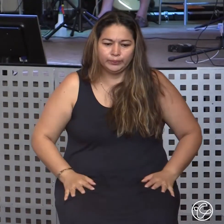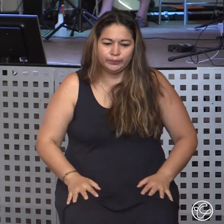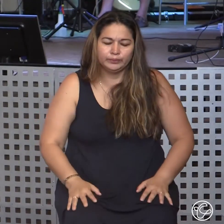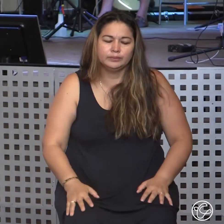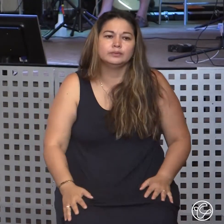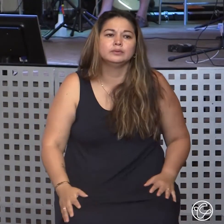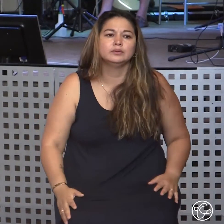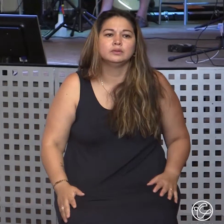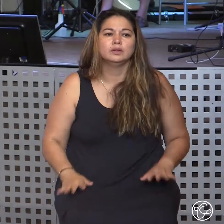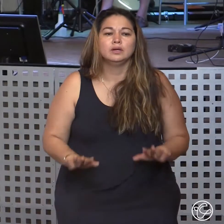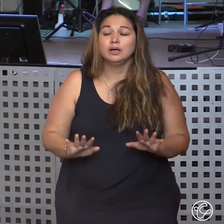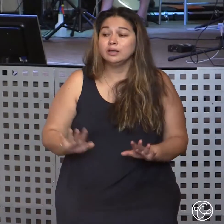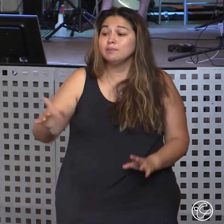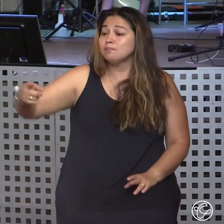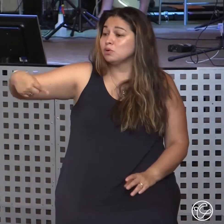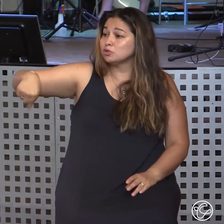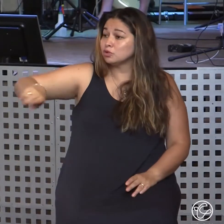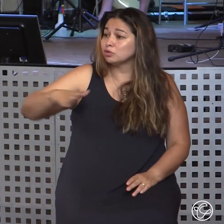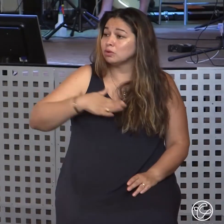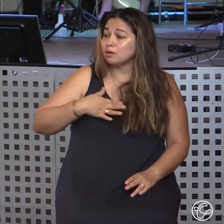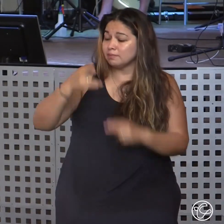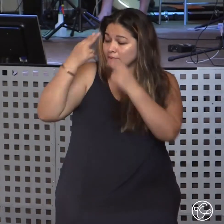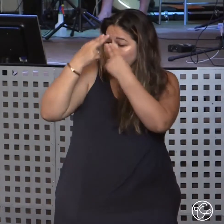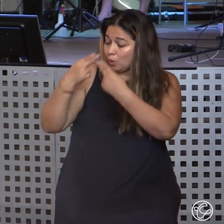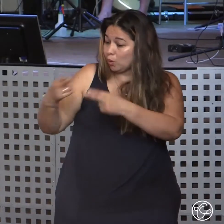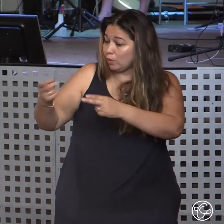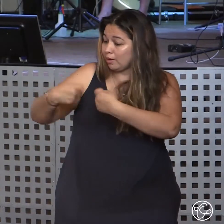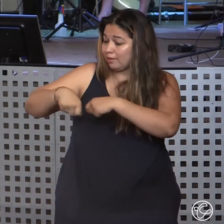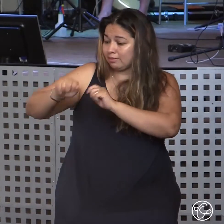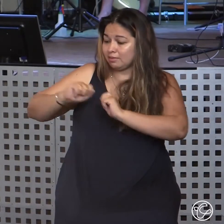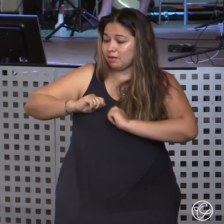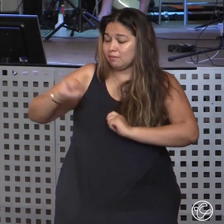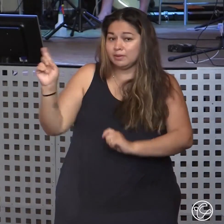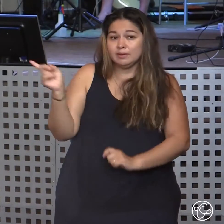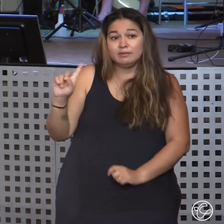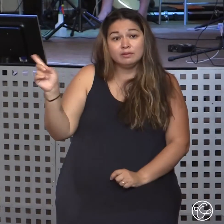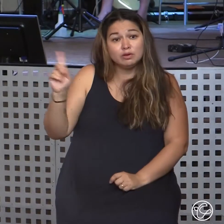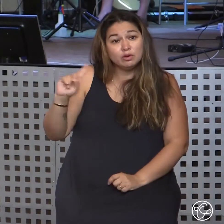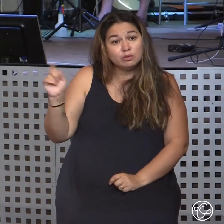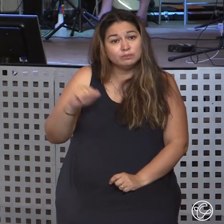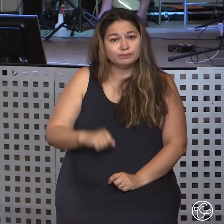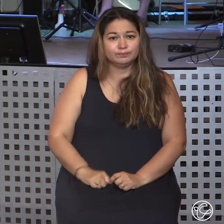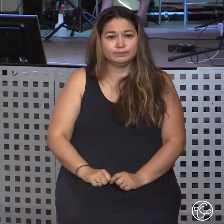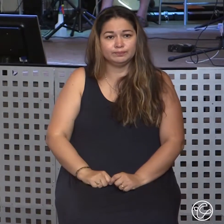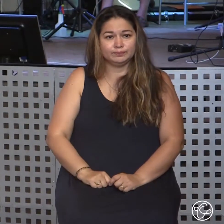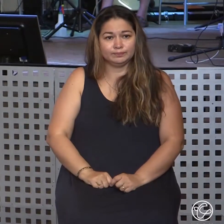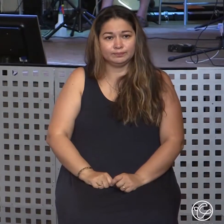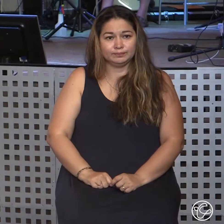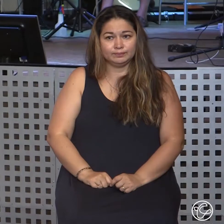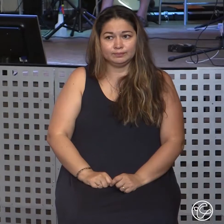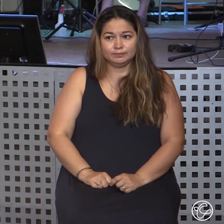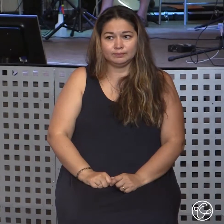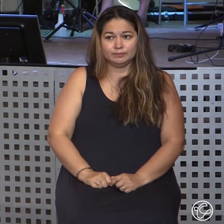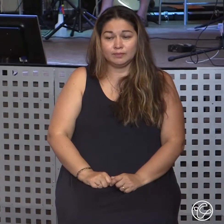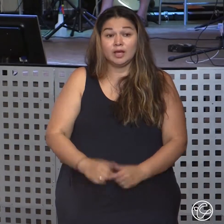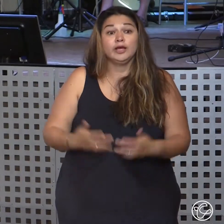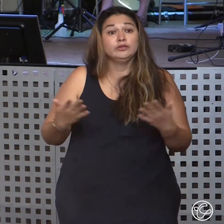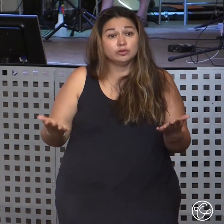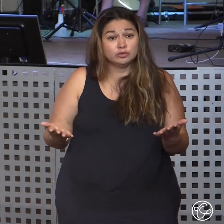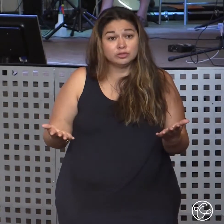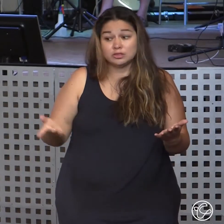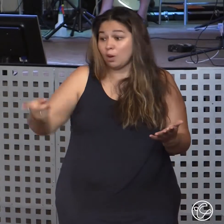vosotros me deshonráis. En otras palabras, le está diciendo, no podéis ser